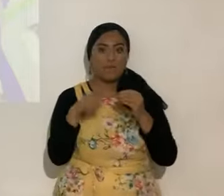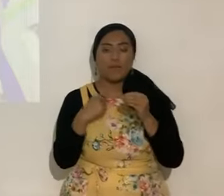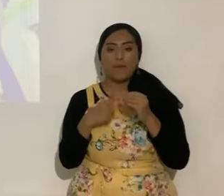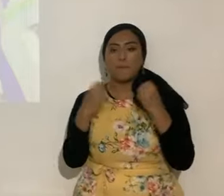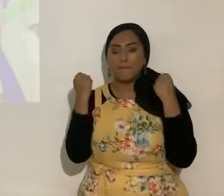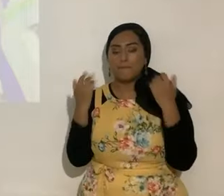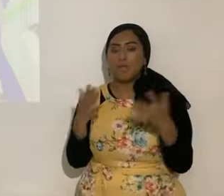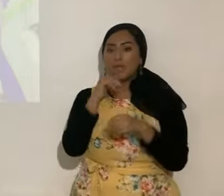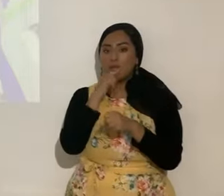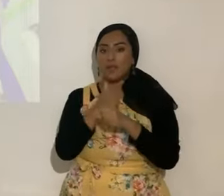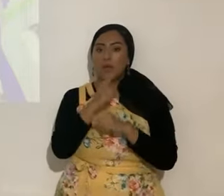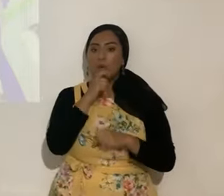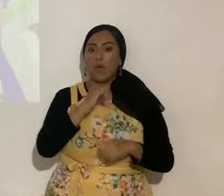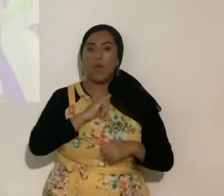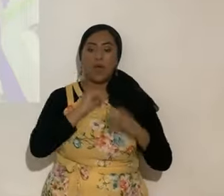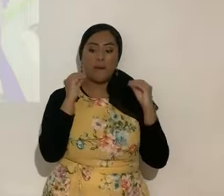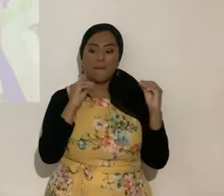hermanas que ministro,